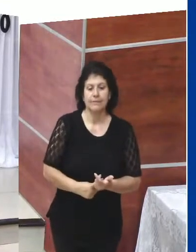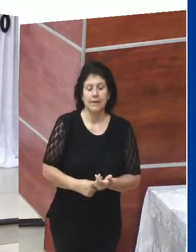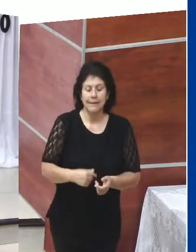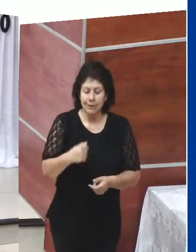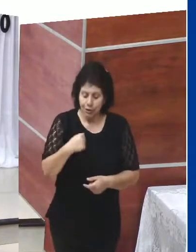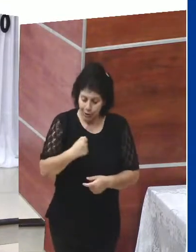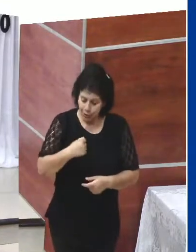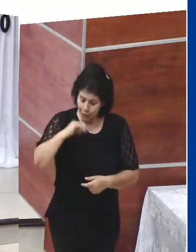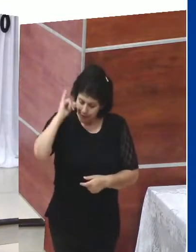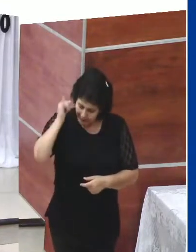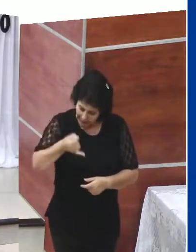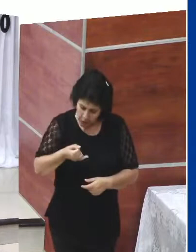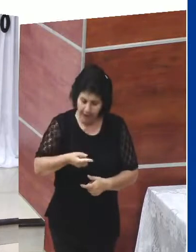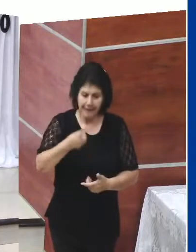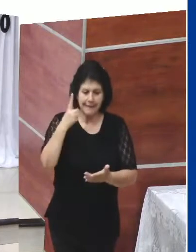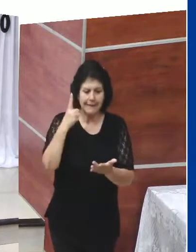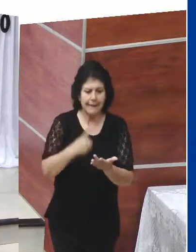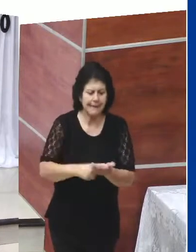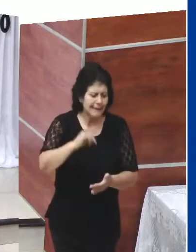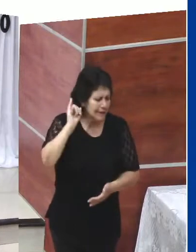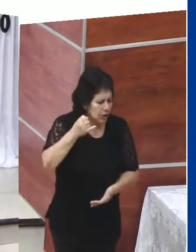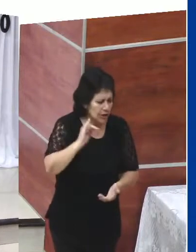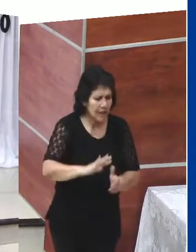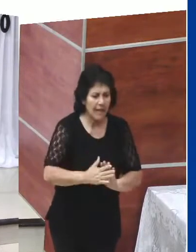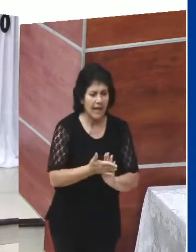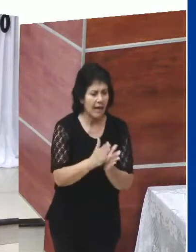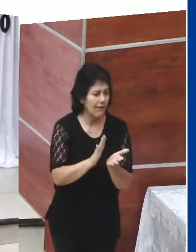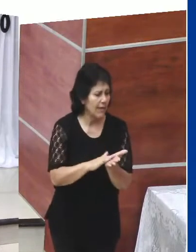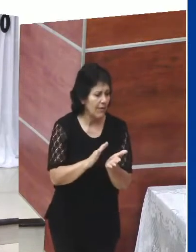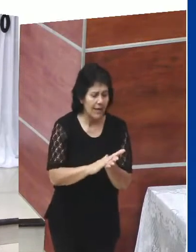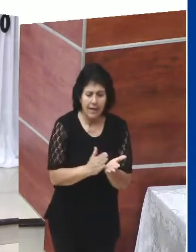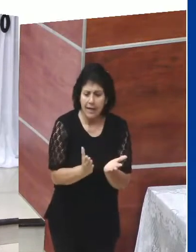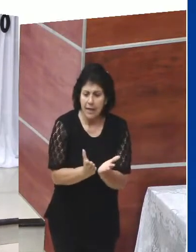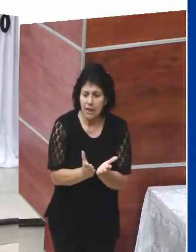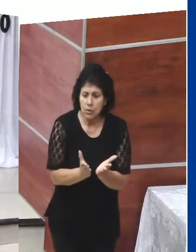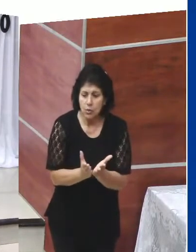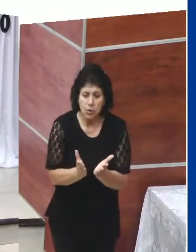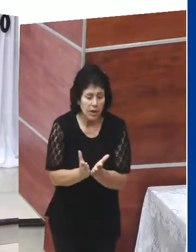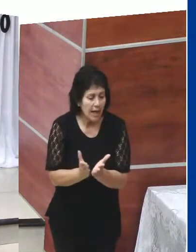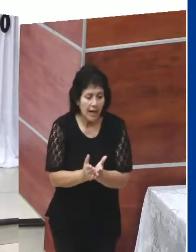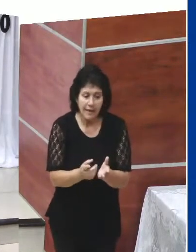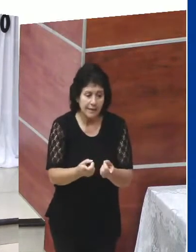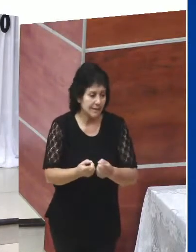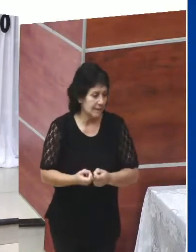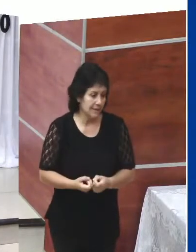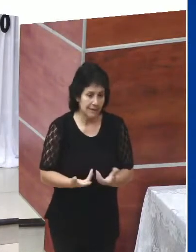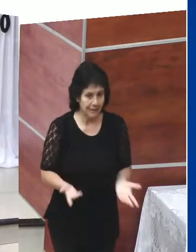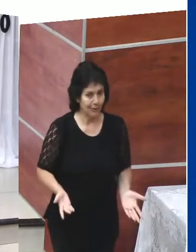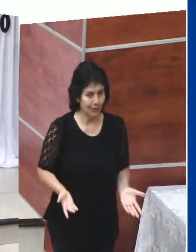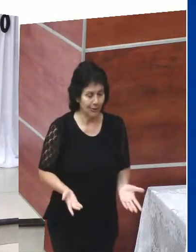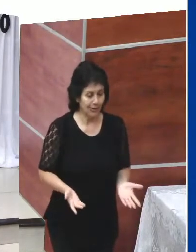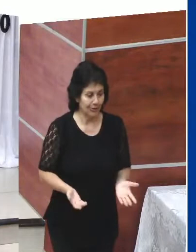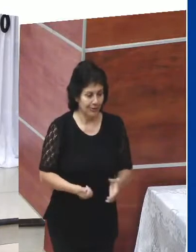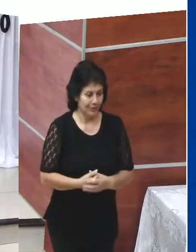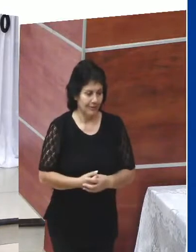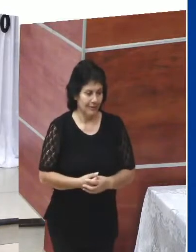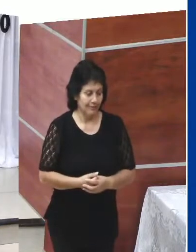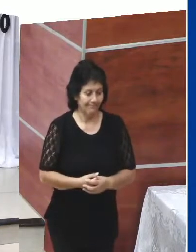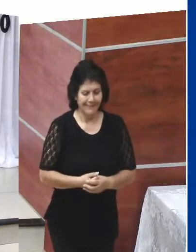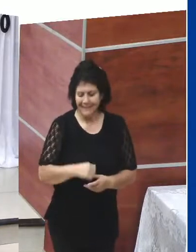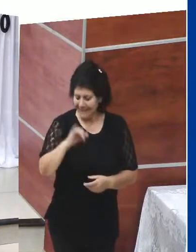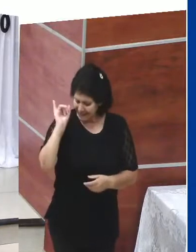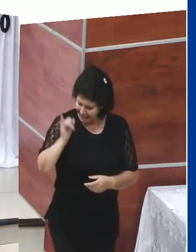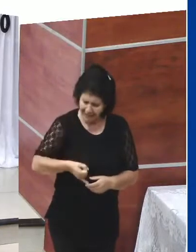Tengo que decidir comenzar a estudiar la Biblia. Si no, mágicamente no me va a encontrar el día, la semana leyendo la Biblia. Tengo que